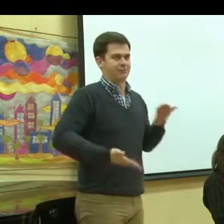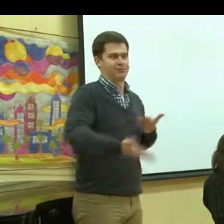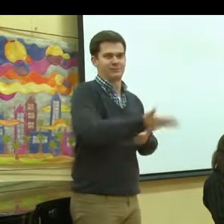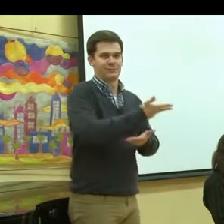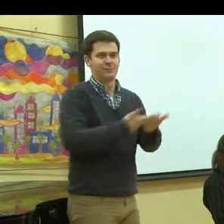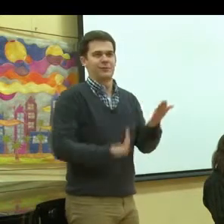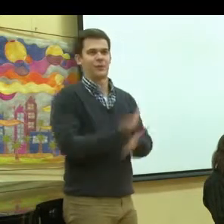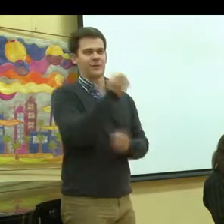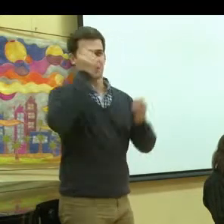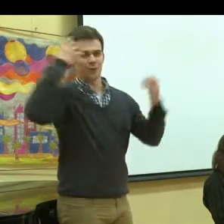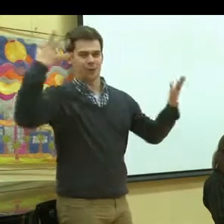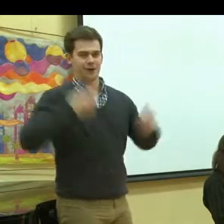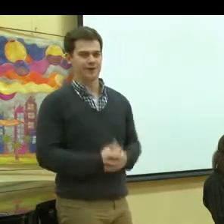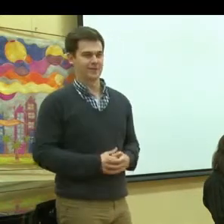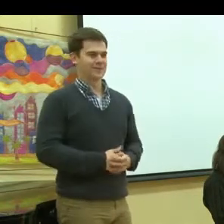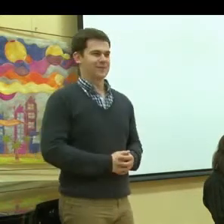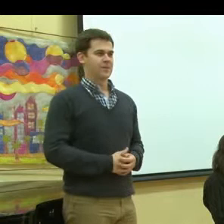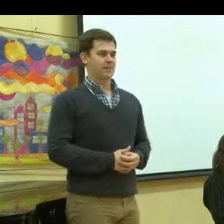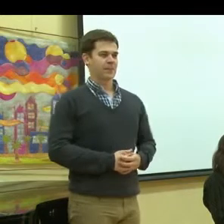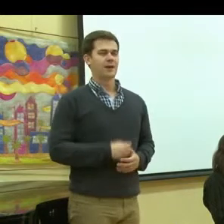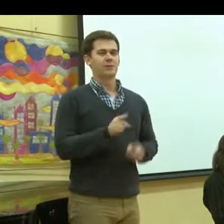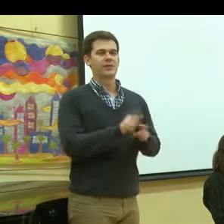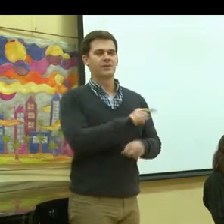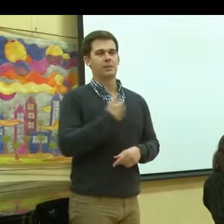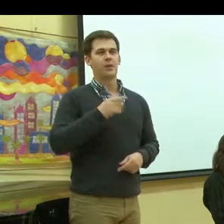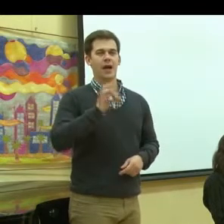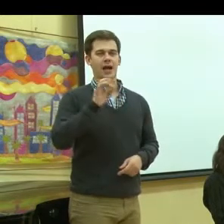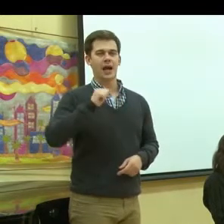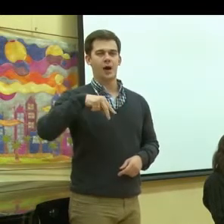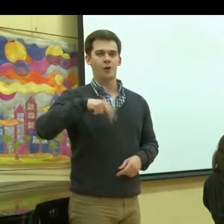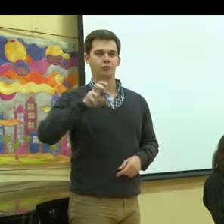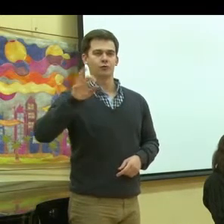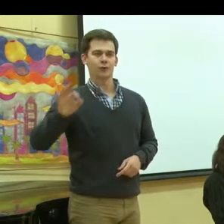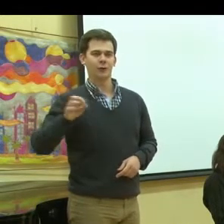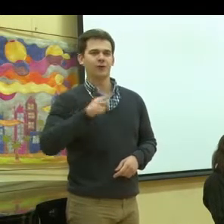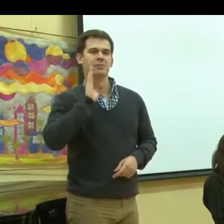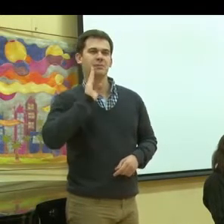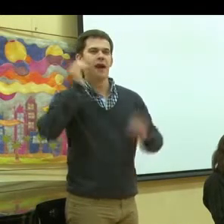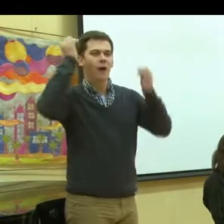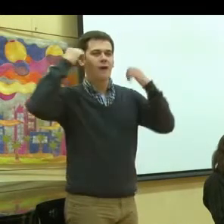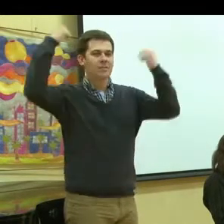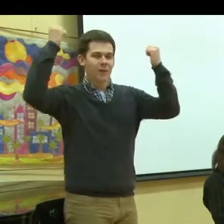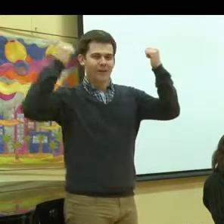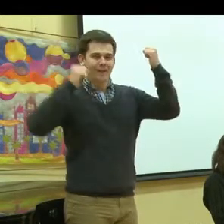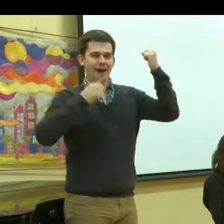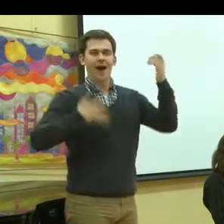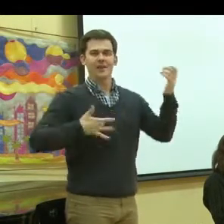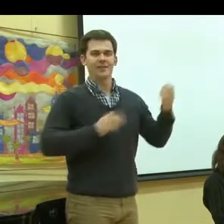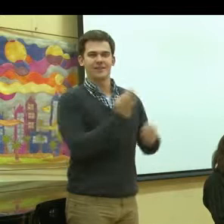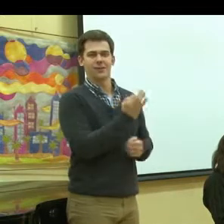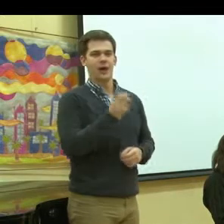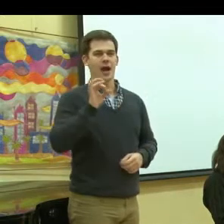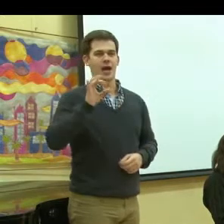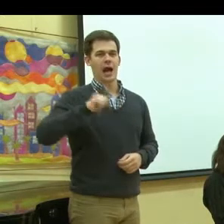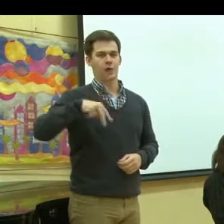nombró. Wcześniej został już tutaj wspomniany gaucho, czyli właśnie ten, można powiedzieć potocznie, kowboj argentyński. To był też właśnie